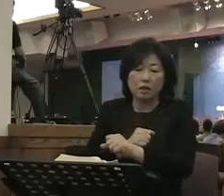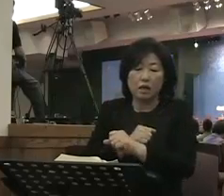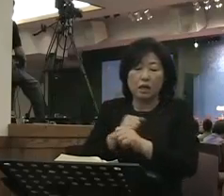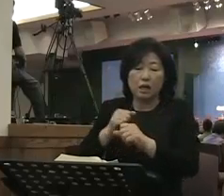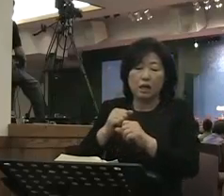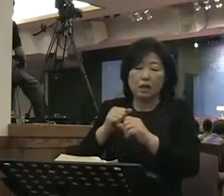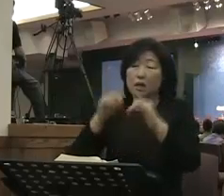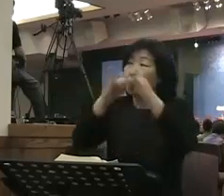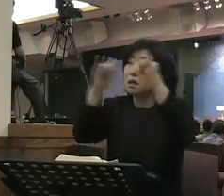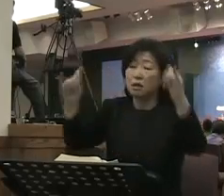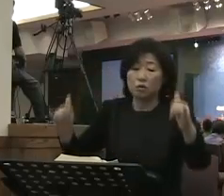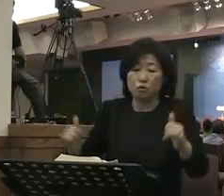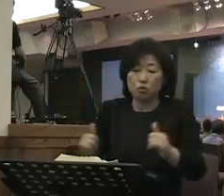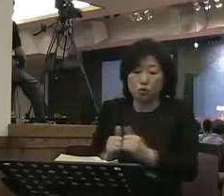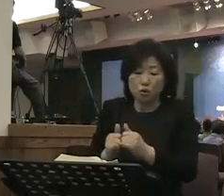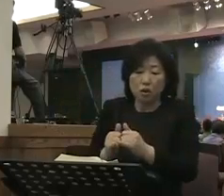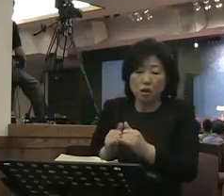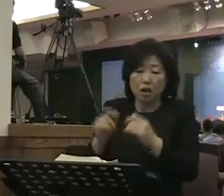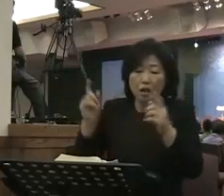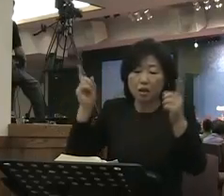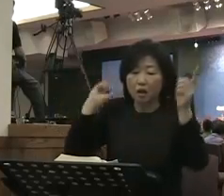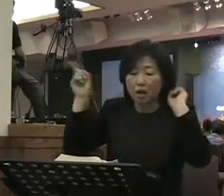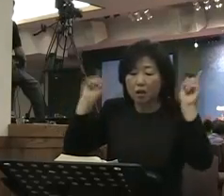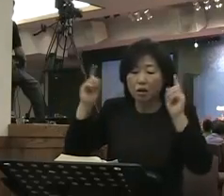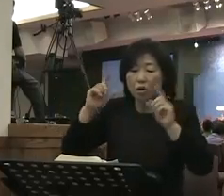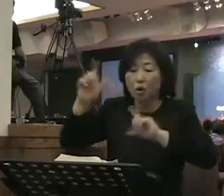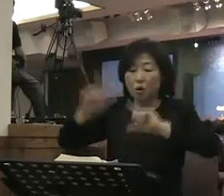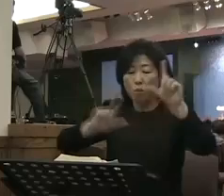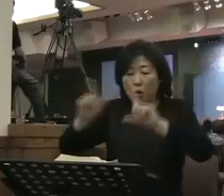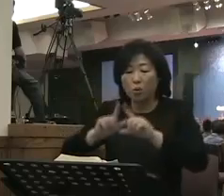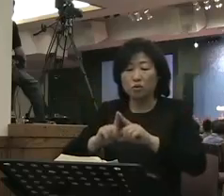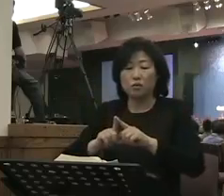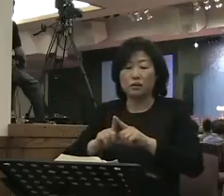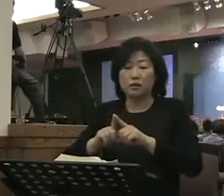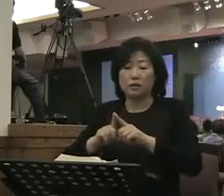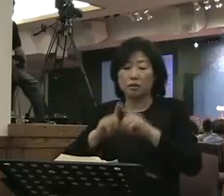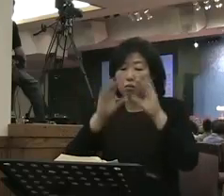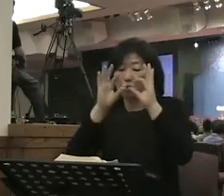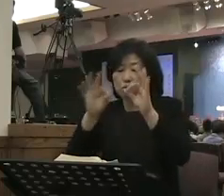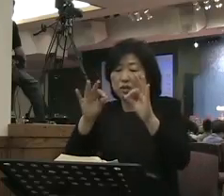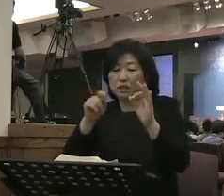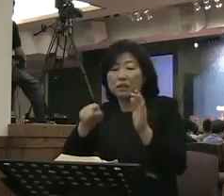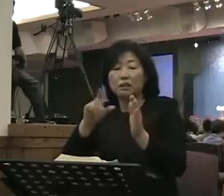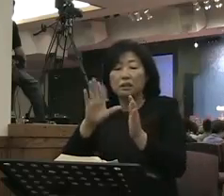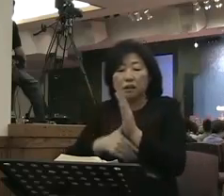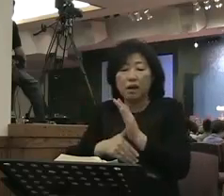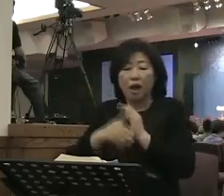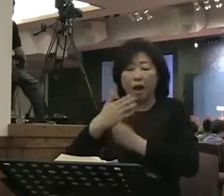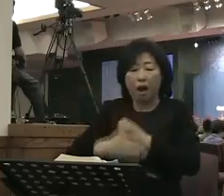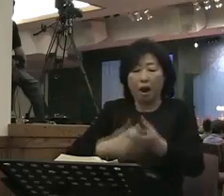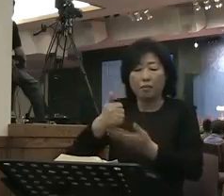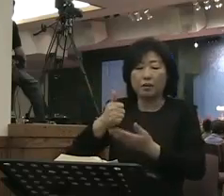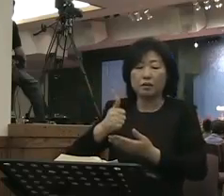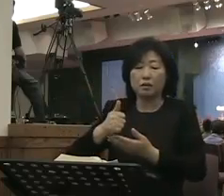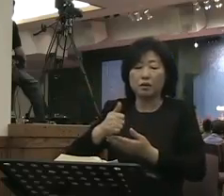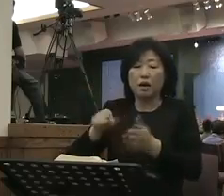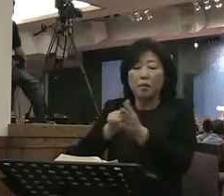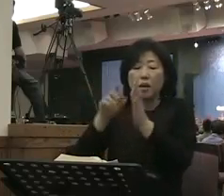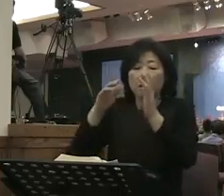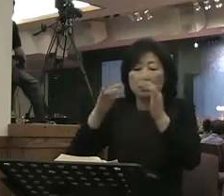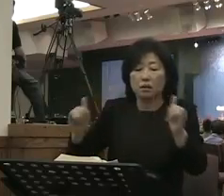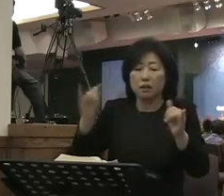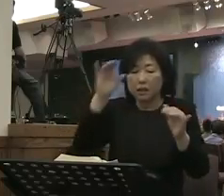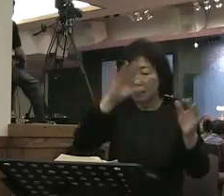인류의 타락된 모습이 가장 적나라하게 보여지고 있는 바로 그때 하나님께서 하나님의